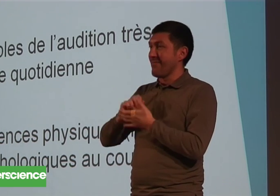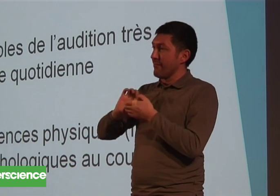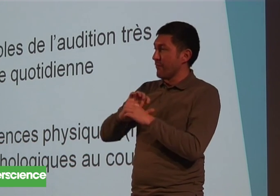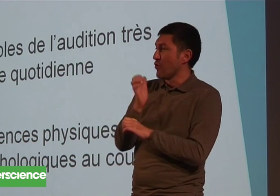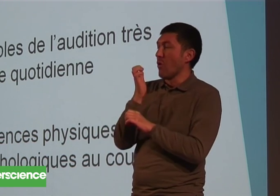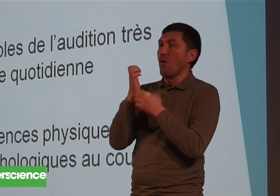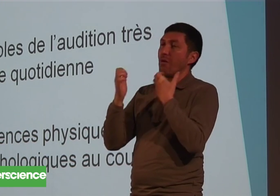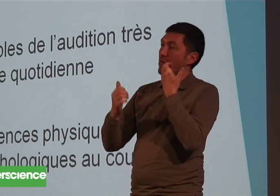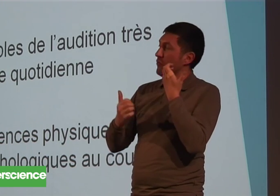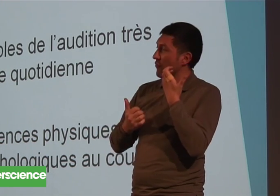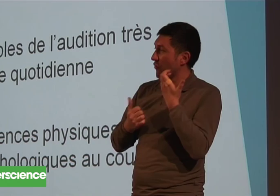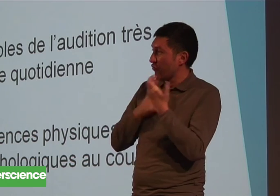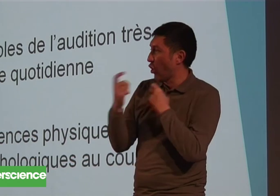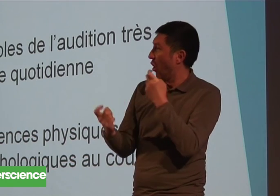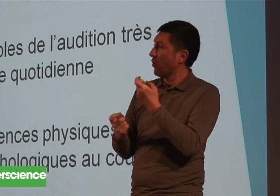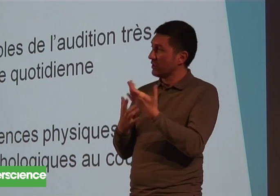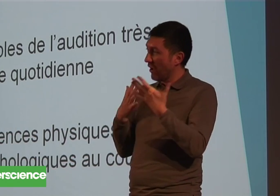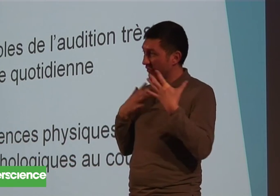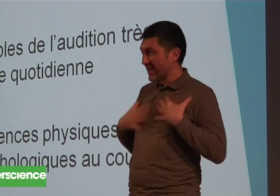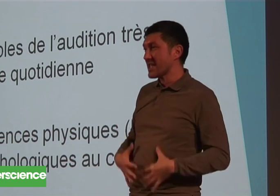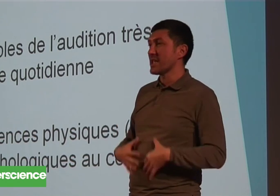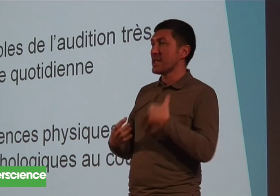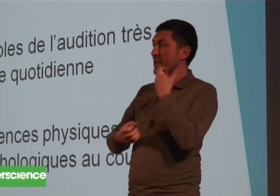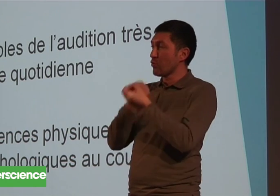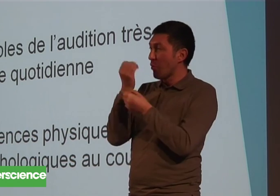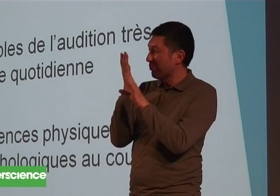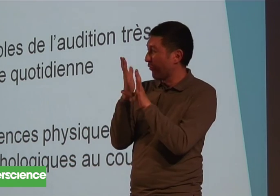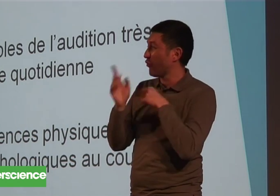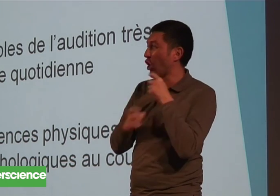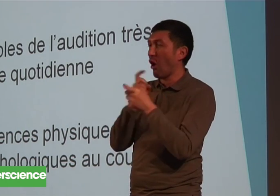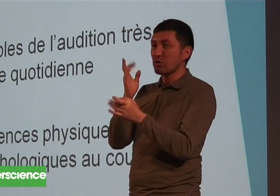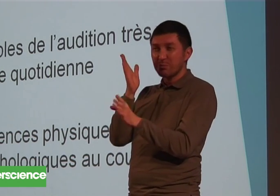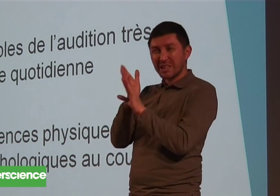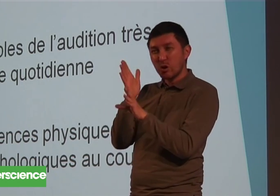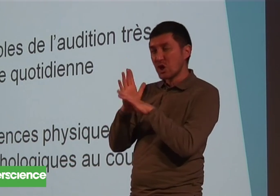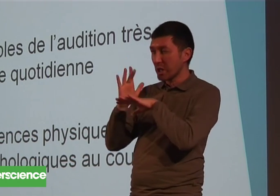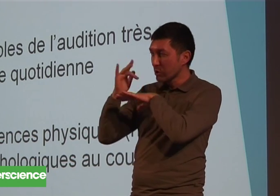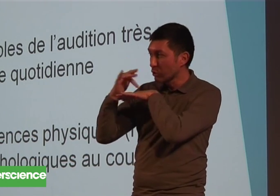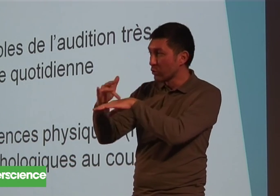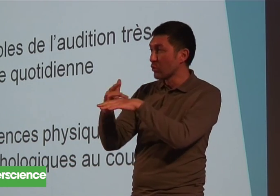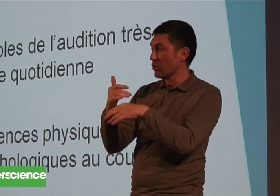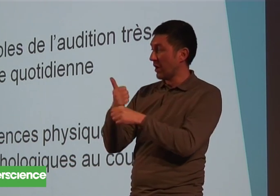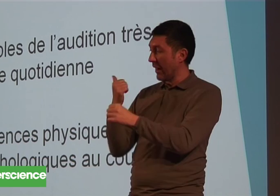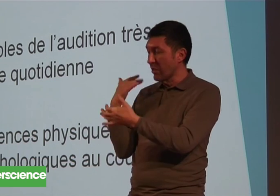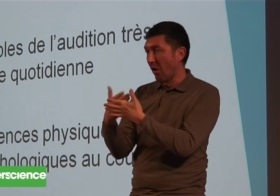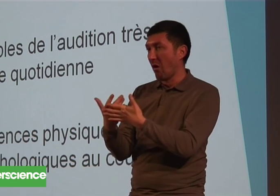physiques et ou des violences psychologiques au cours des 12 derniers mois.